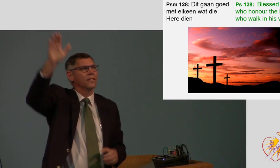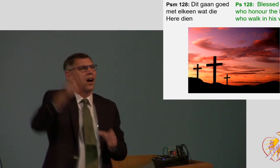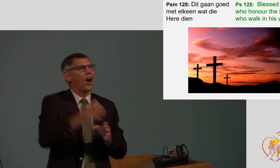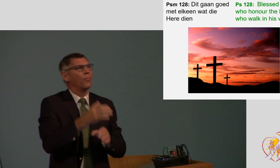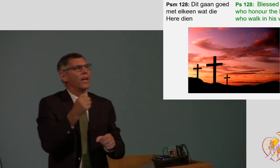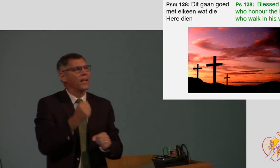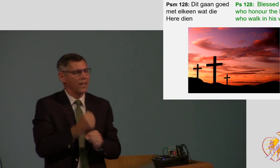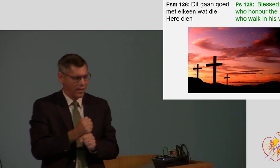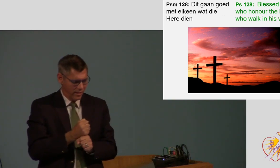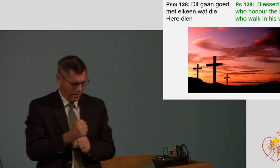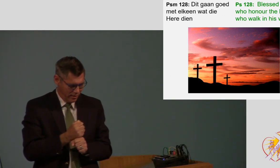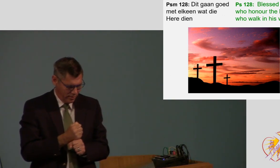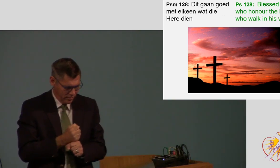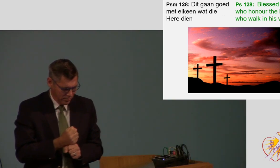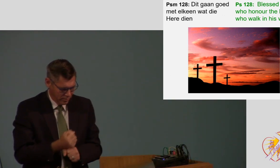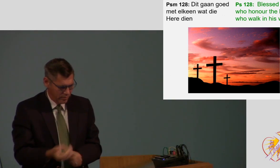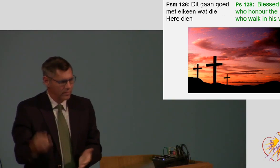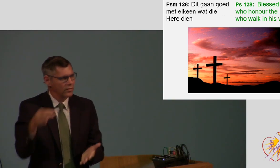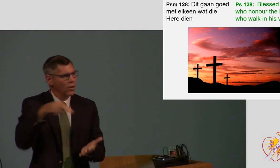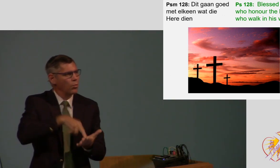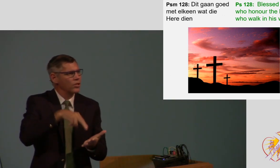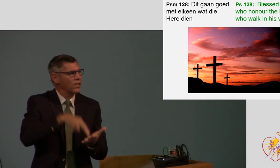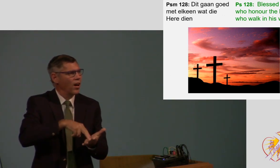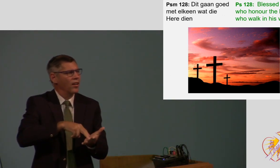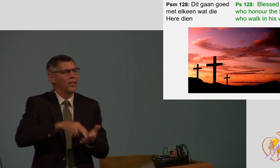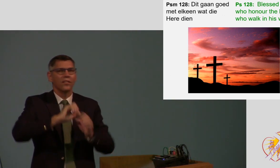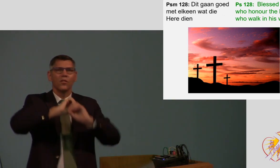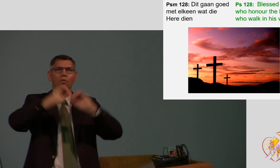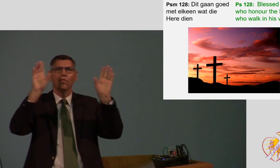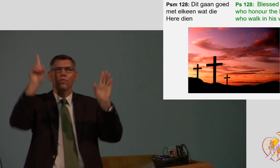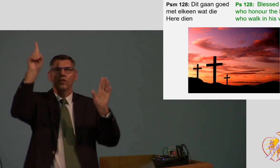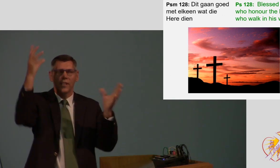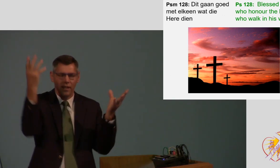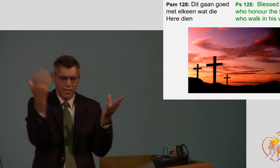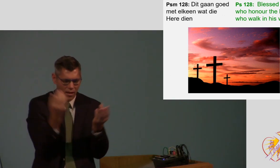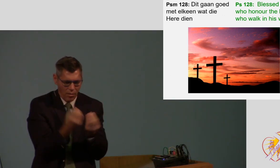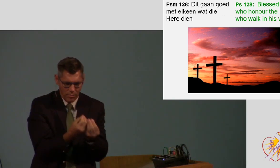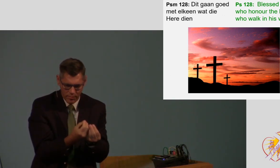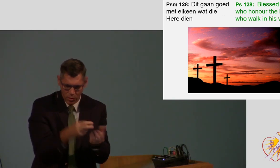Amen. Kom ons staan, loof ons die Here saam. Kom ons staan.